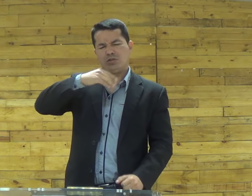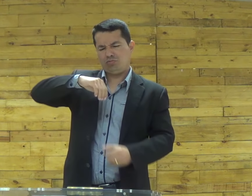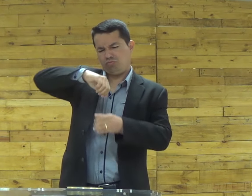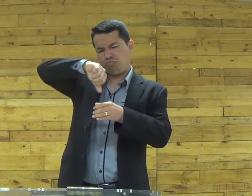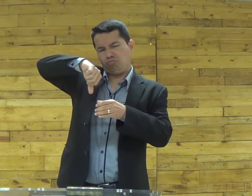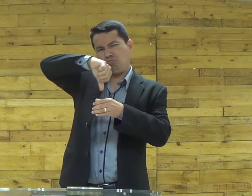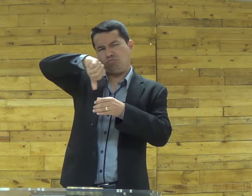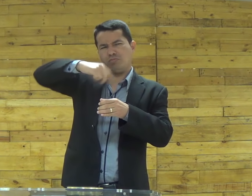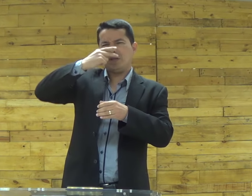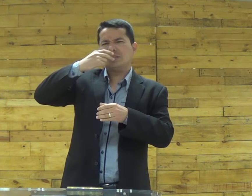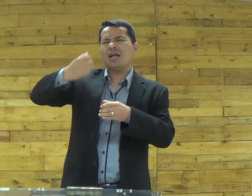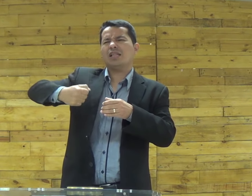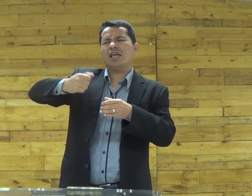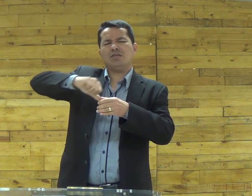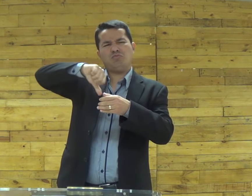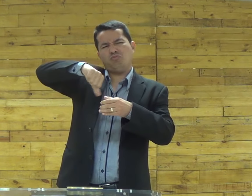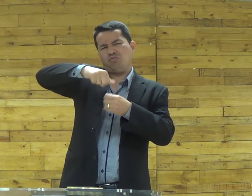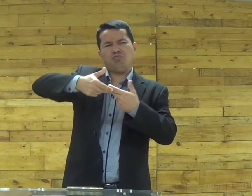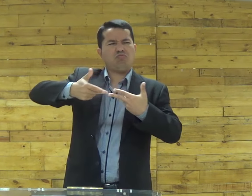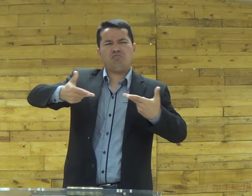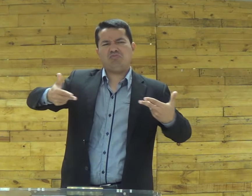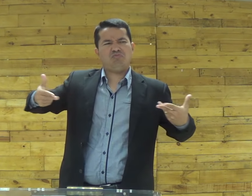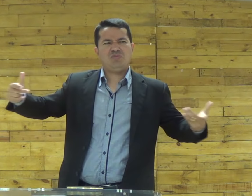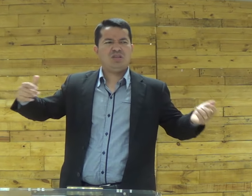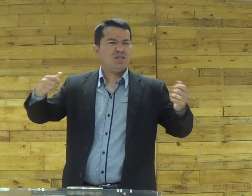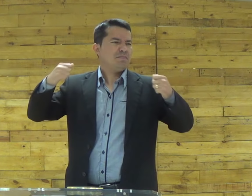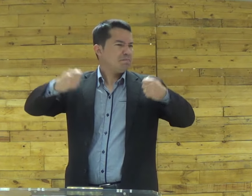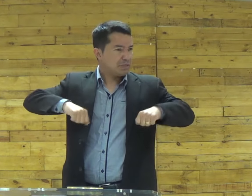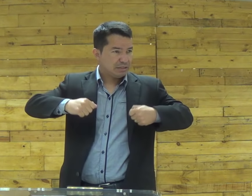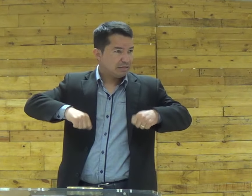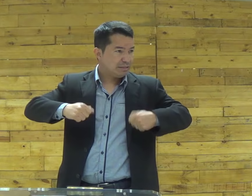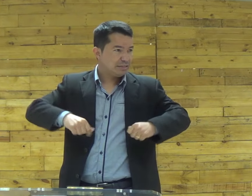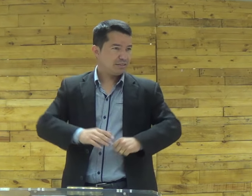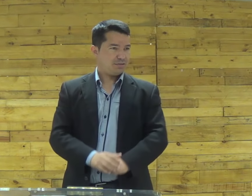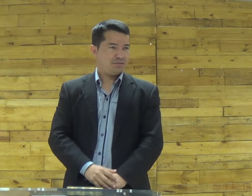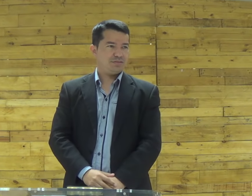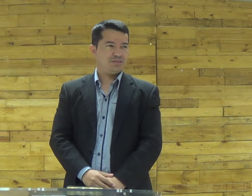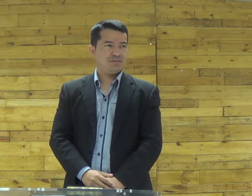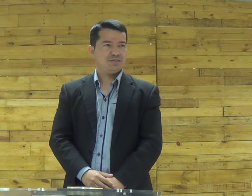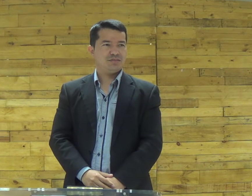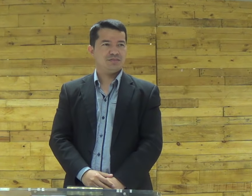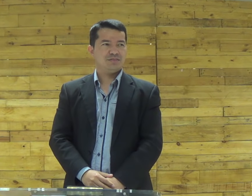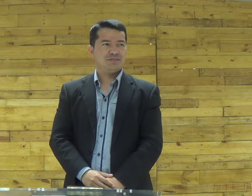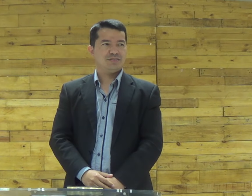de açúcar, não sei, coisas desse tipo, né? Nós precisamos de algumas